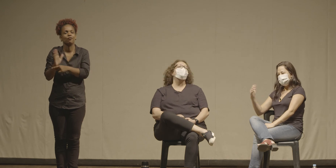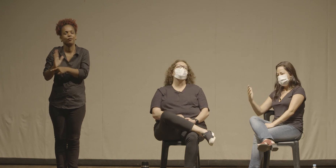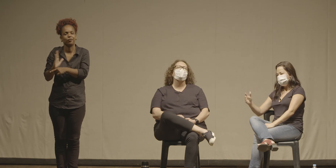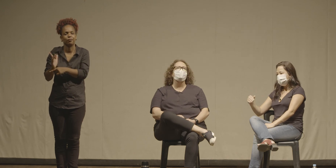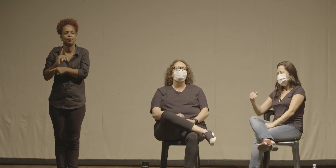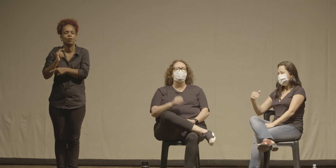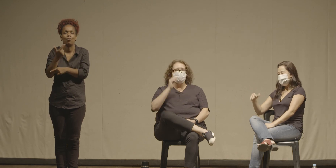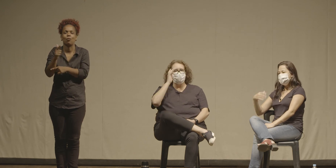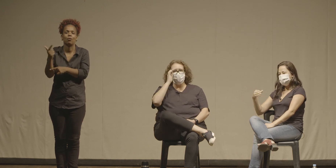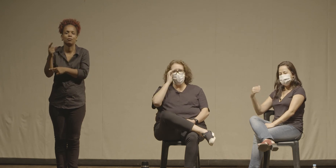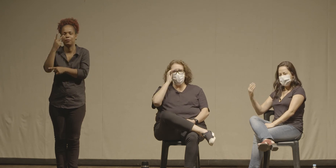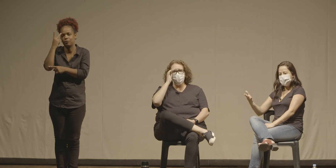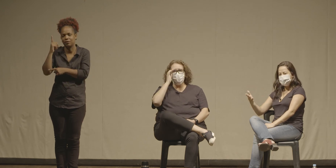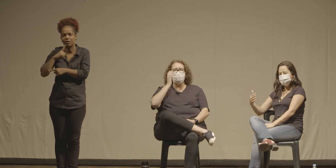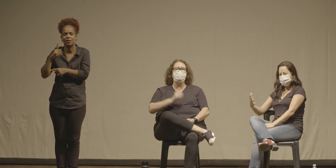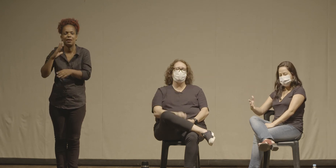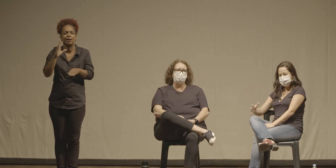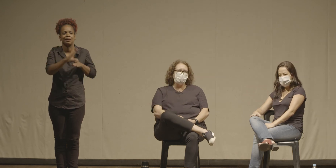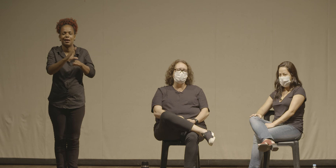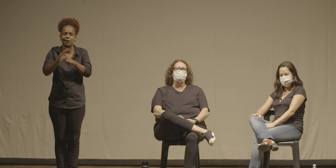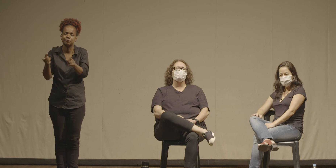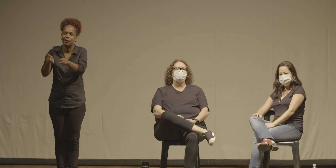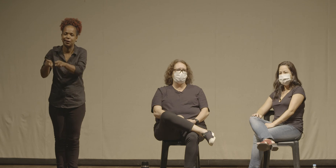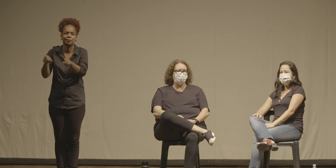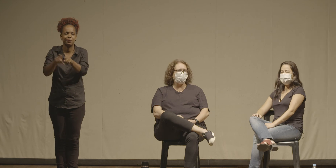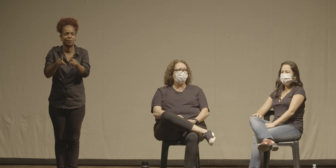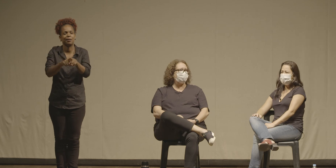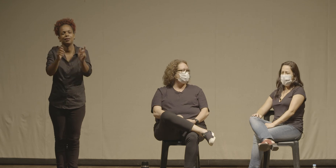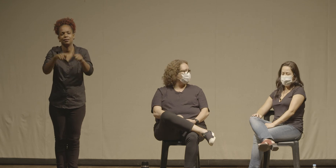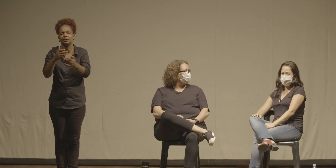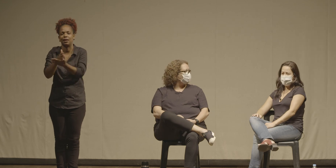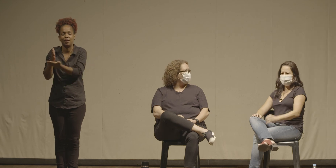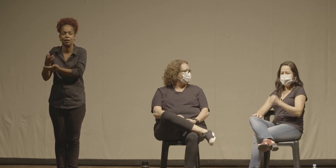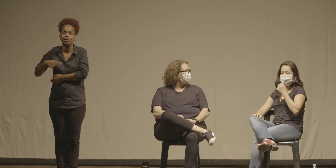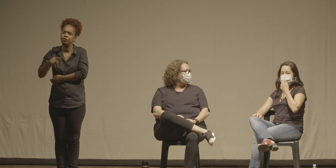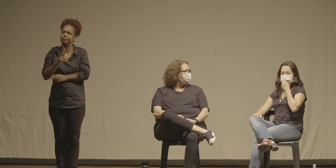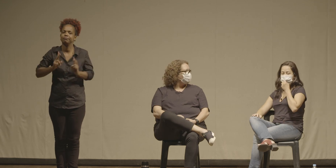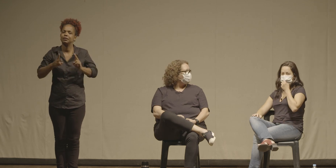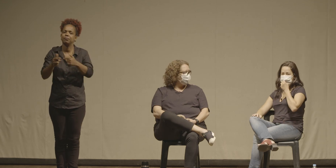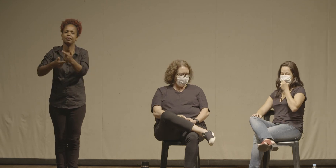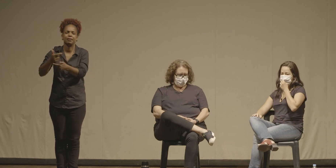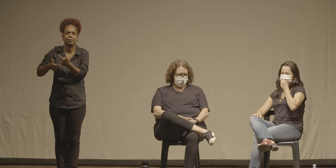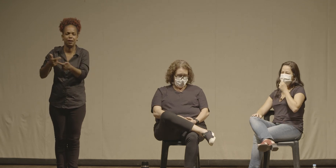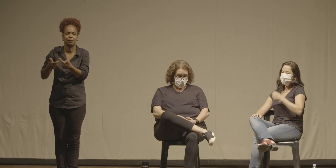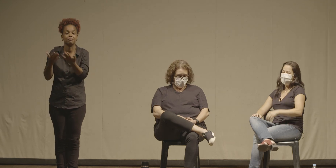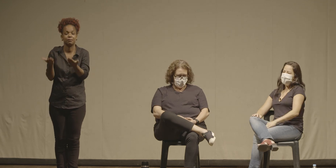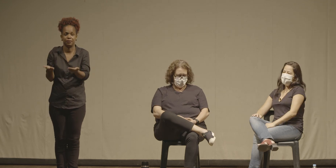atingir outras pessoas através de outros canais e outras possibilidades. A gente está sempre trabalhando para